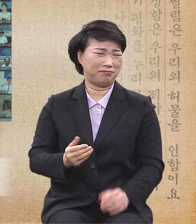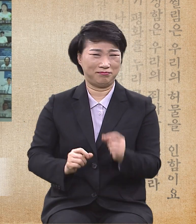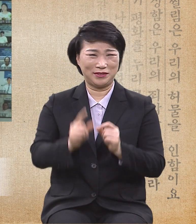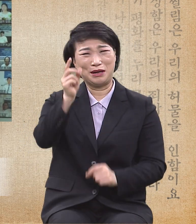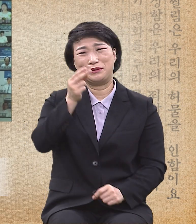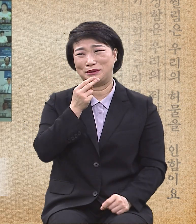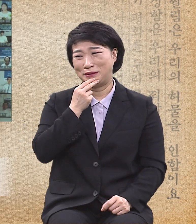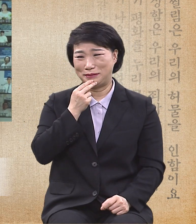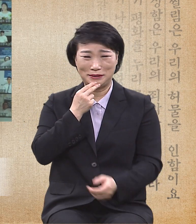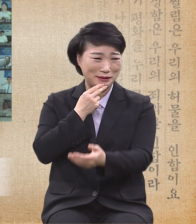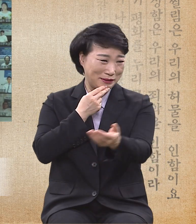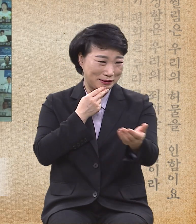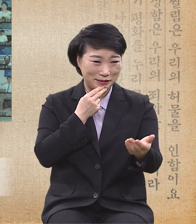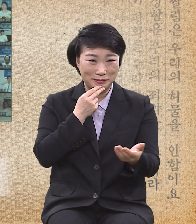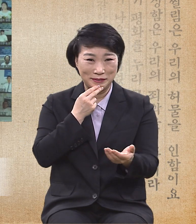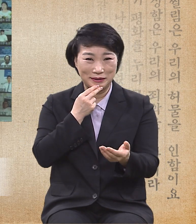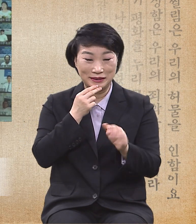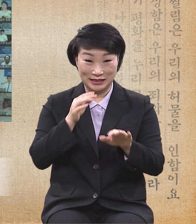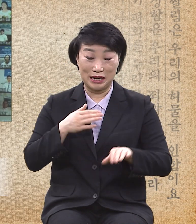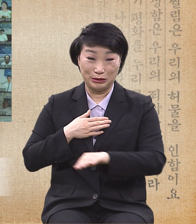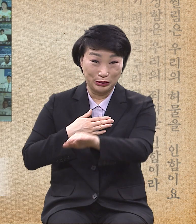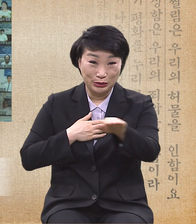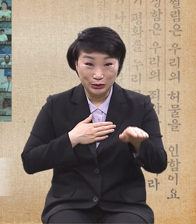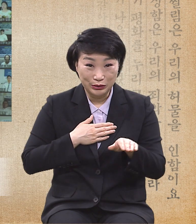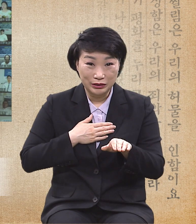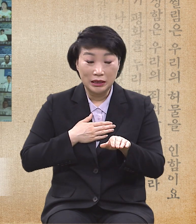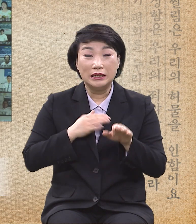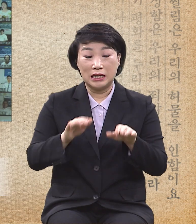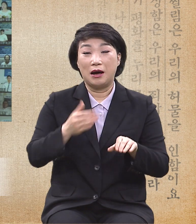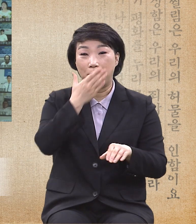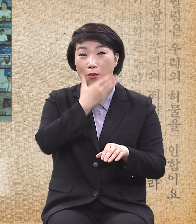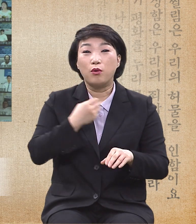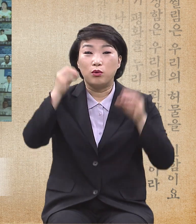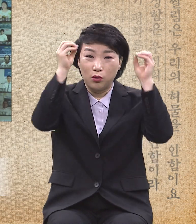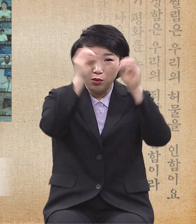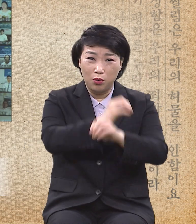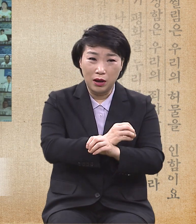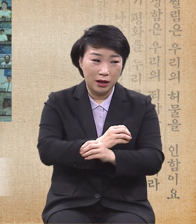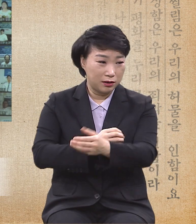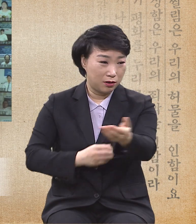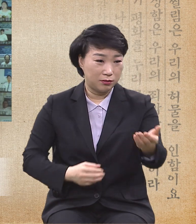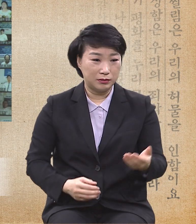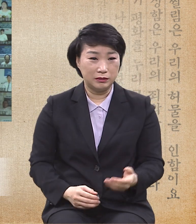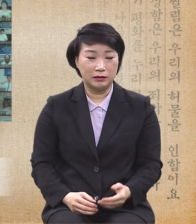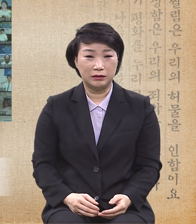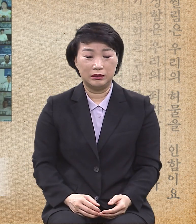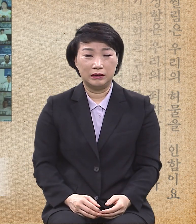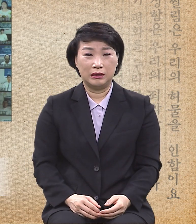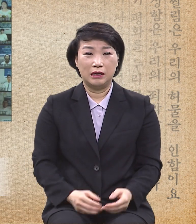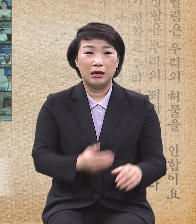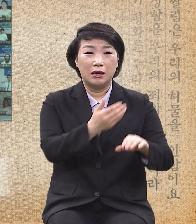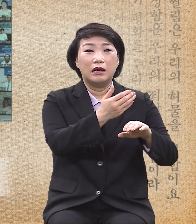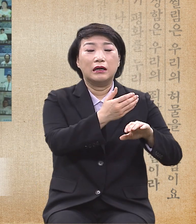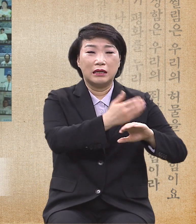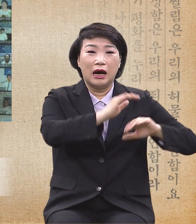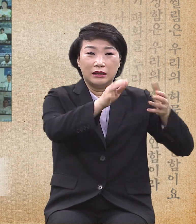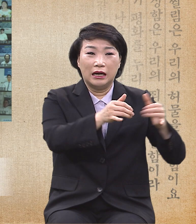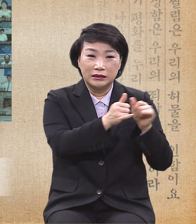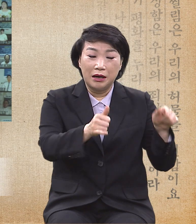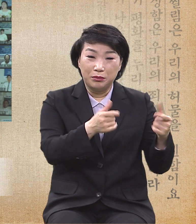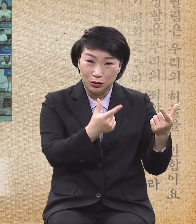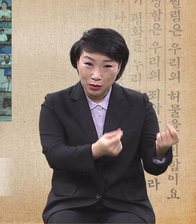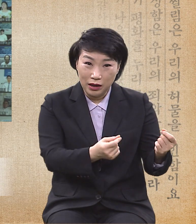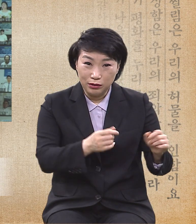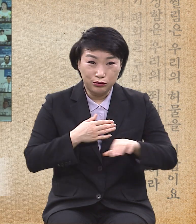그렇게 되지 않고 있거든요. 우리는 복을 잘못 알기 때문에 이방 사람들과 똑같이